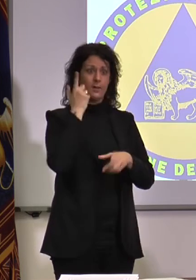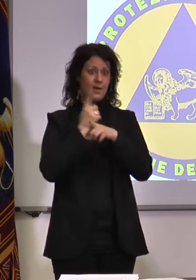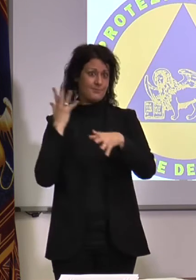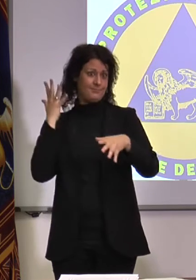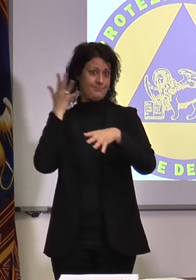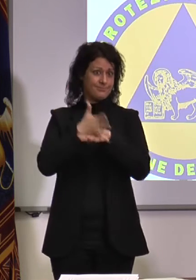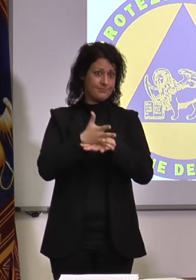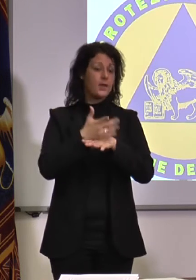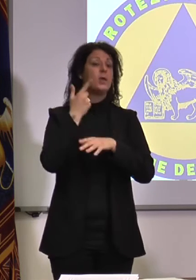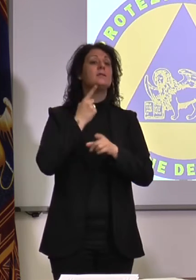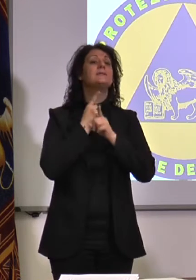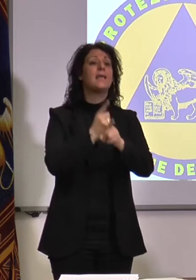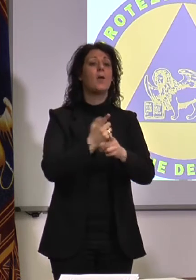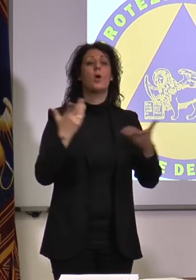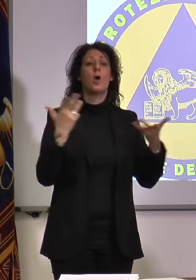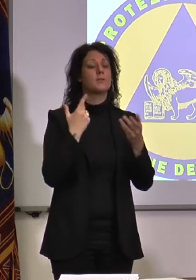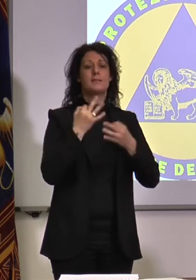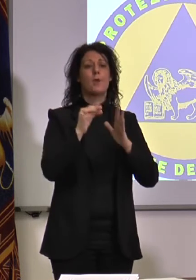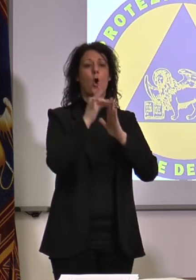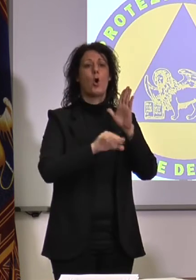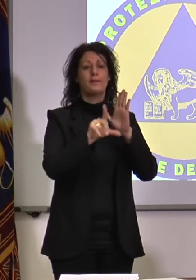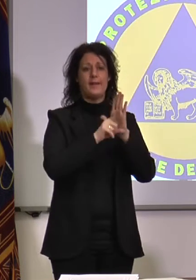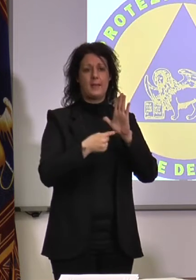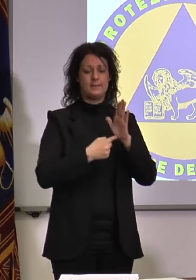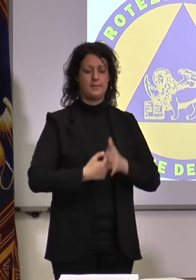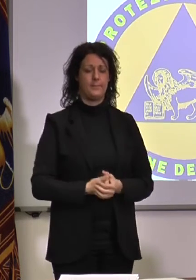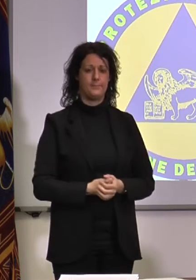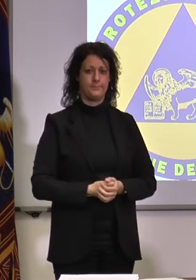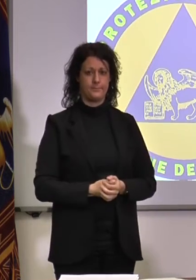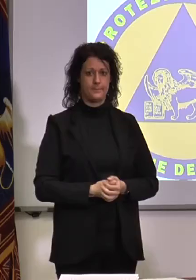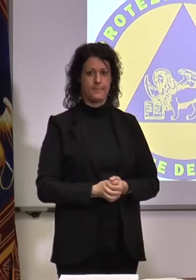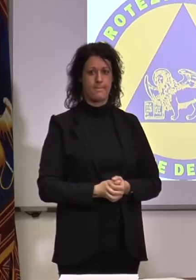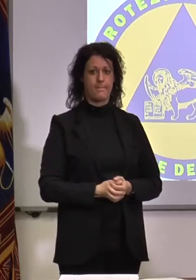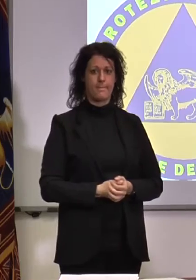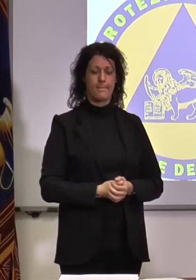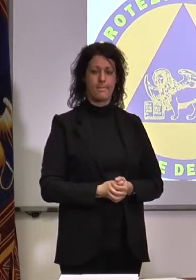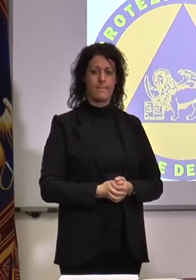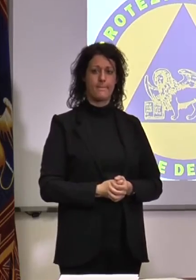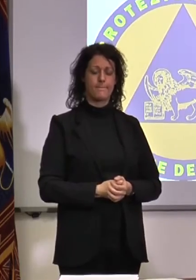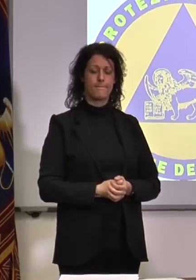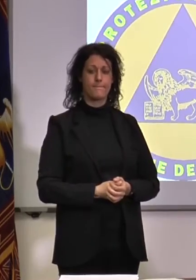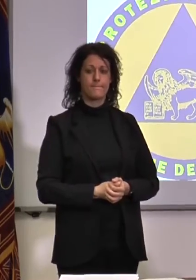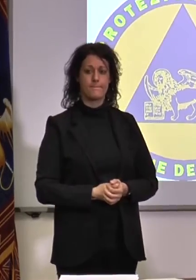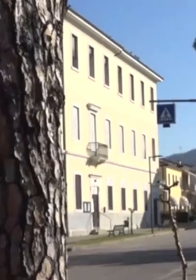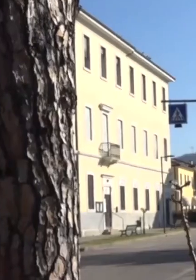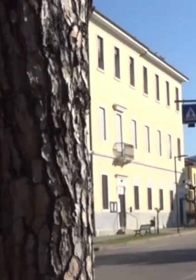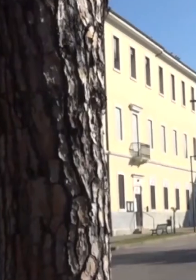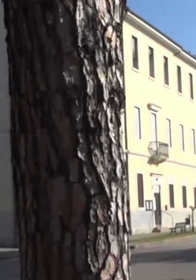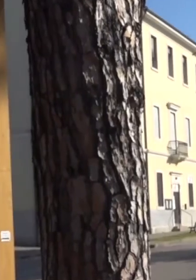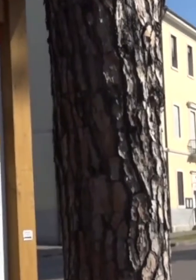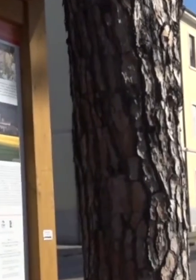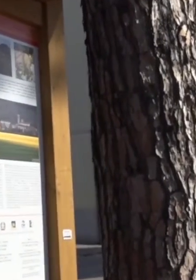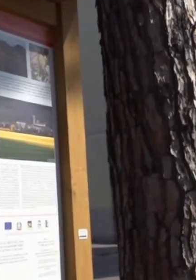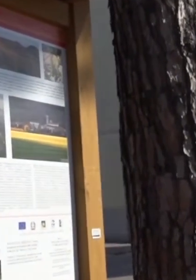a ordinanza. Non cerco visibilità, mi interessa amministrare per la salute di tutti, dice, evidenziando come autorizzare le camminate da soli nel proprio